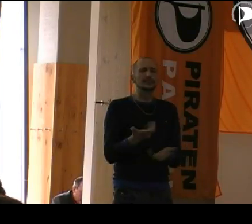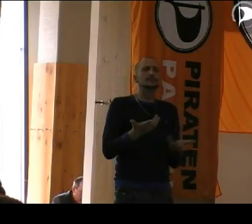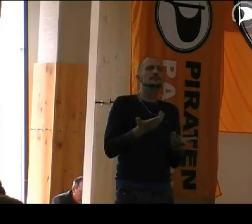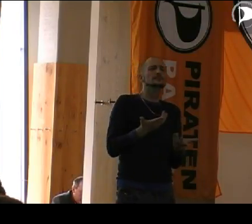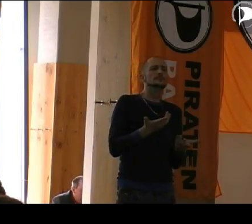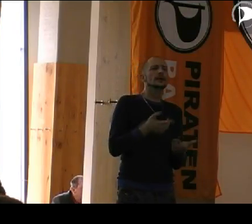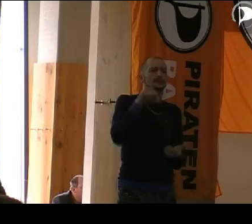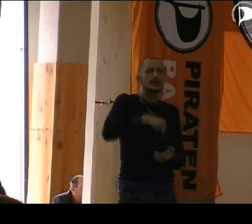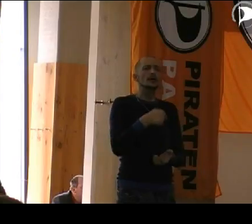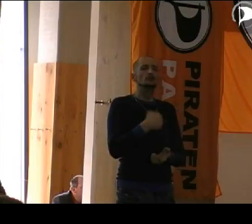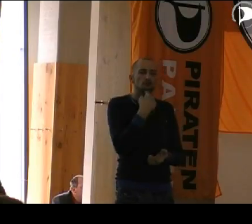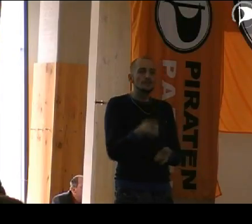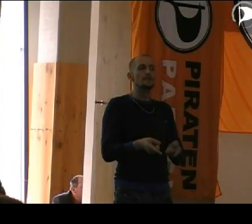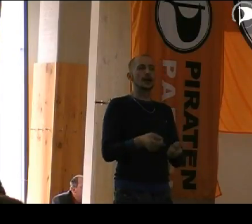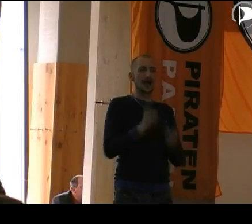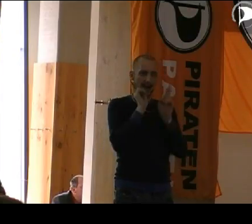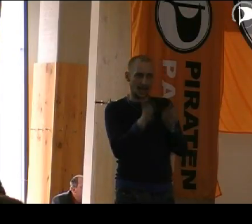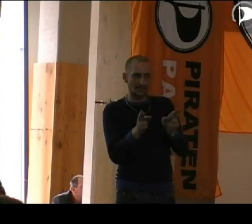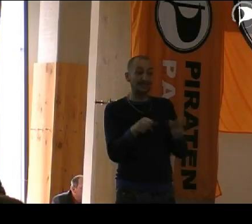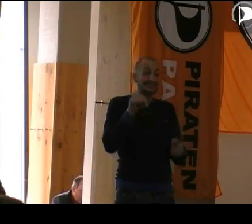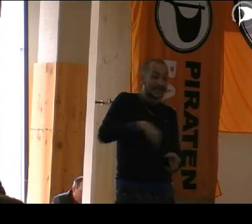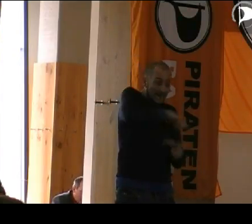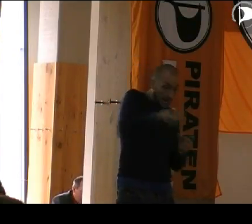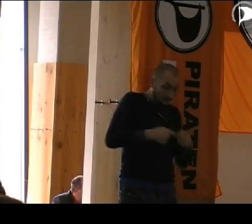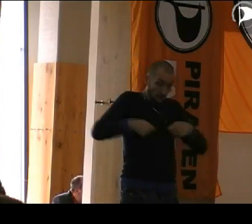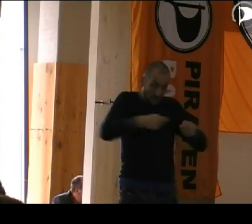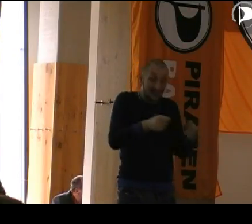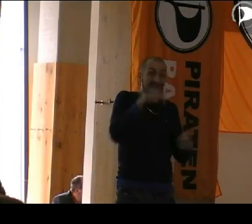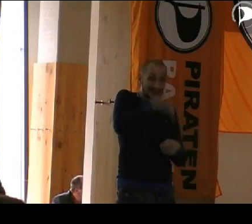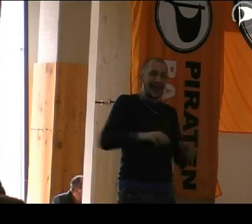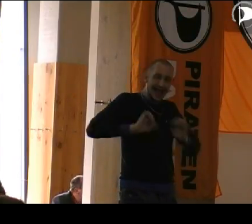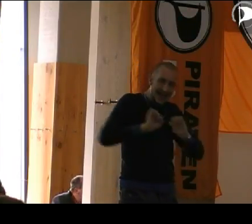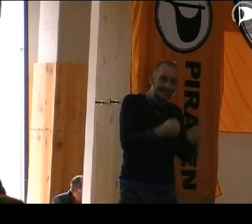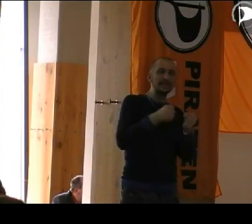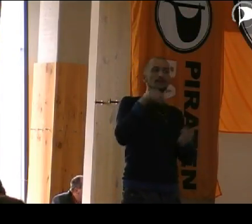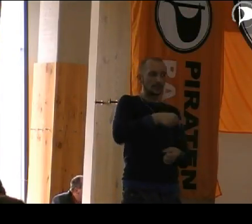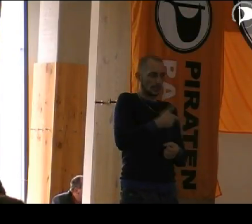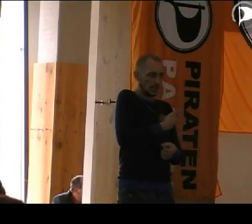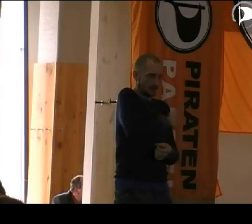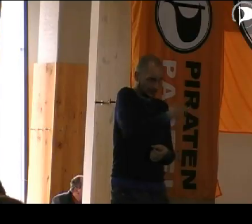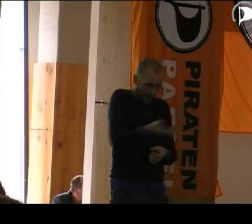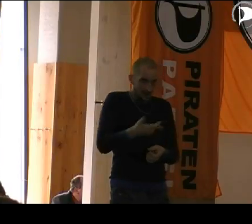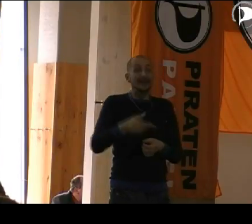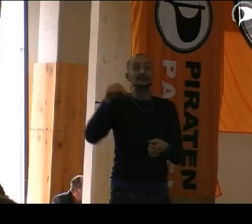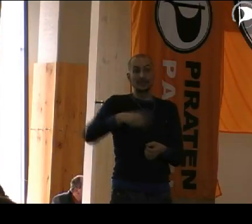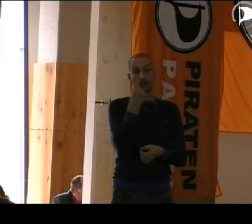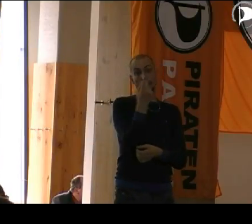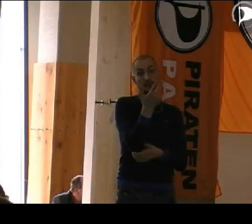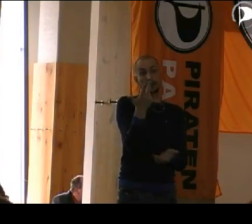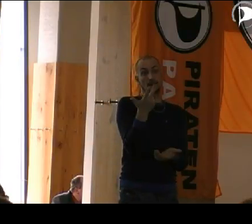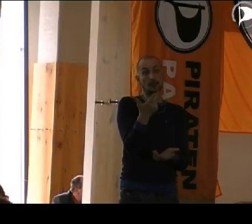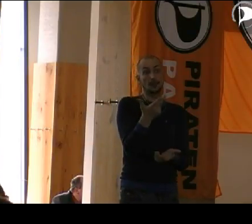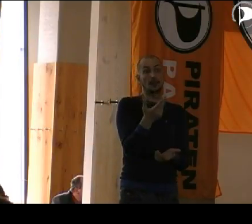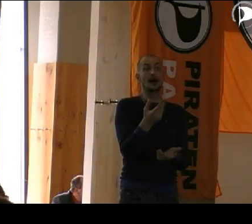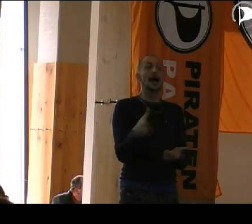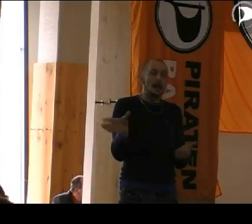so guten das hatte ich den berechtigten genug im kreis abwenden die möglichkeit zu geben aktiv an der teilung der verteilung der gelder teilzunehmen heißt